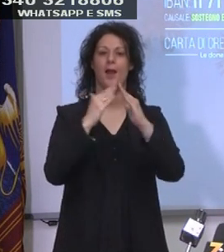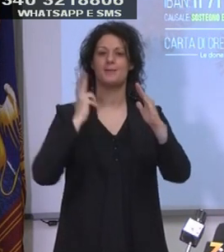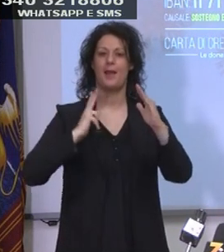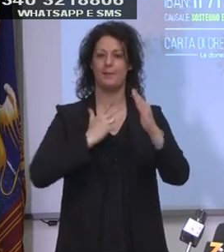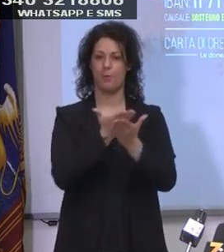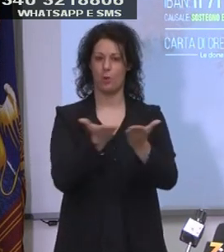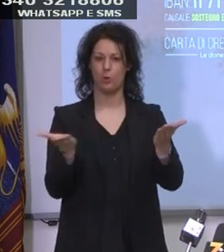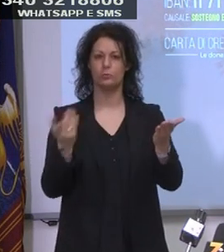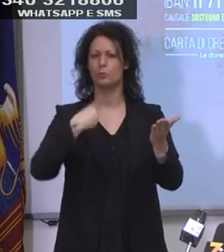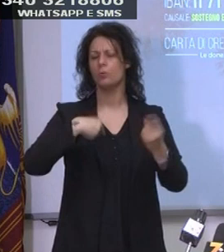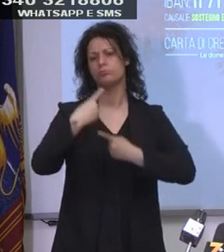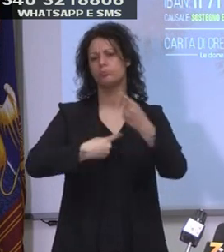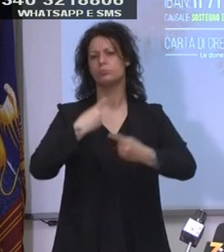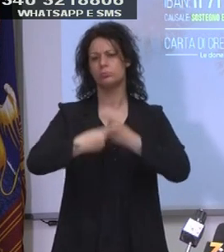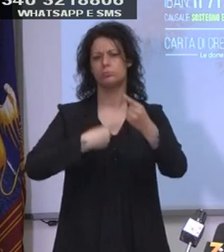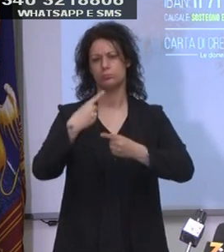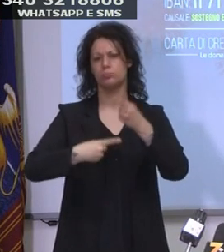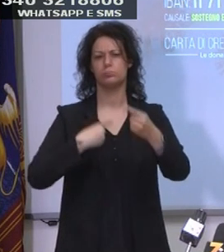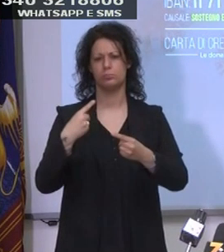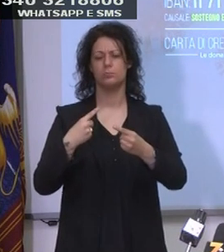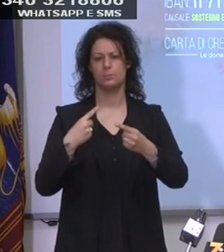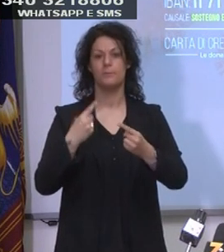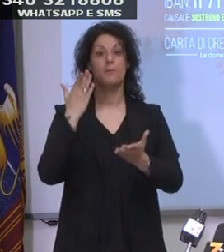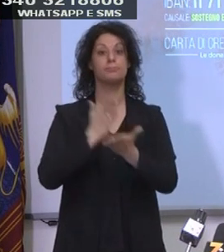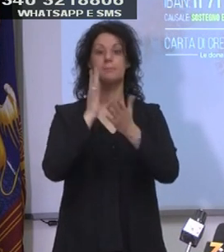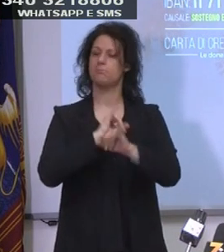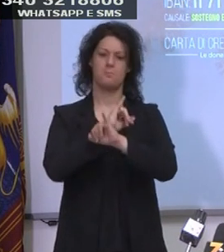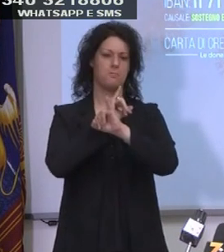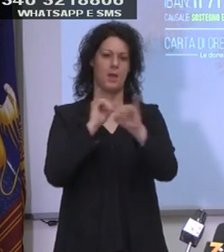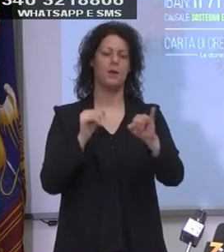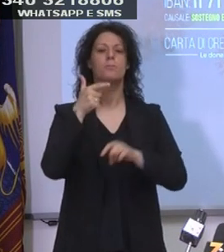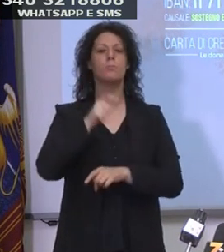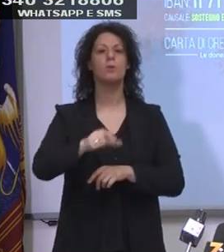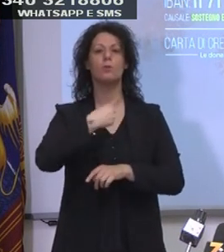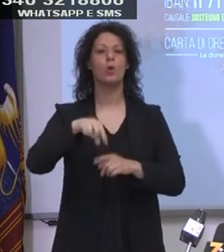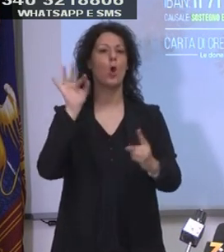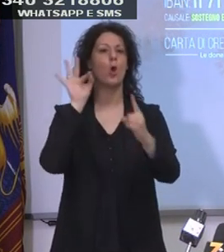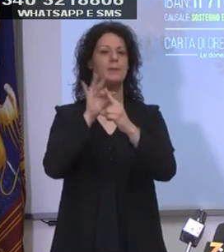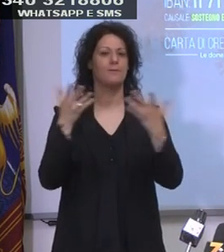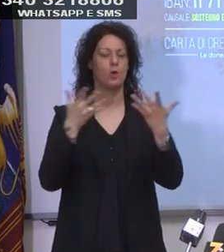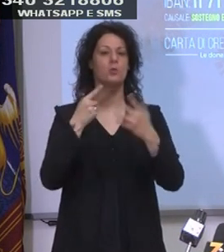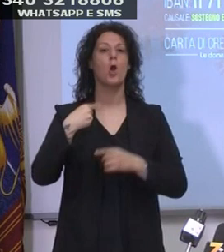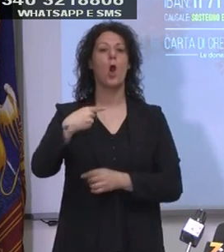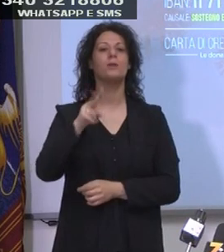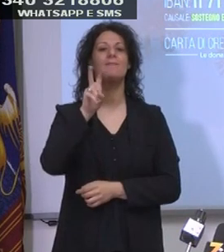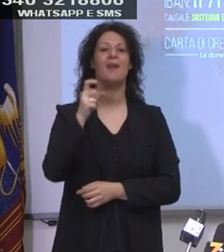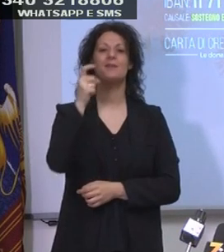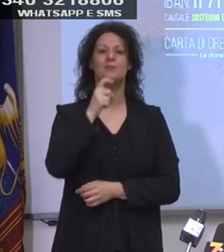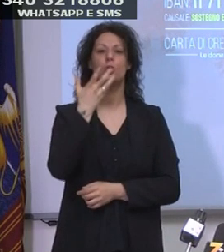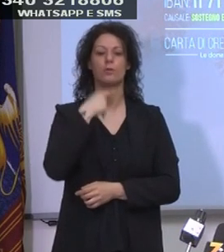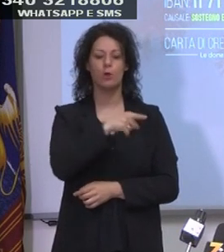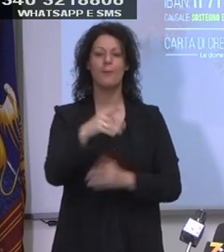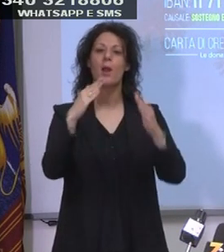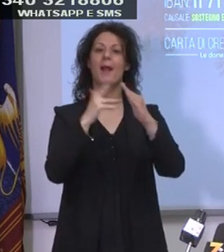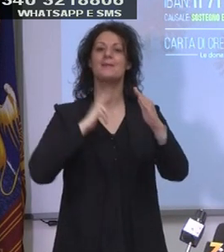in progress e non si è mai interrotto, visto considerato che abbiamo come obiettivo ogni 20 giorni ritestare tutte le case di riposo,